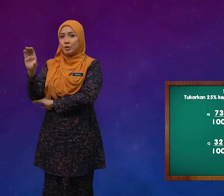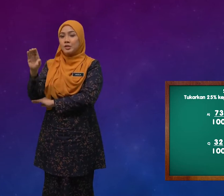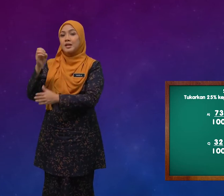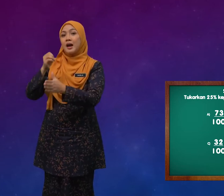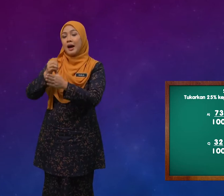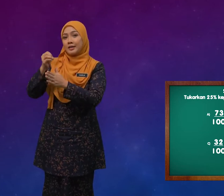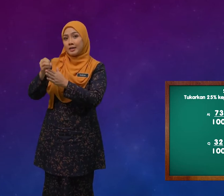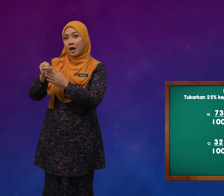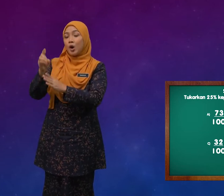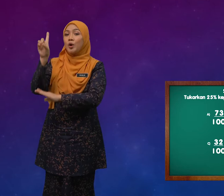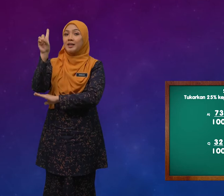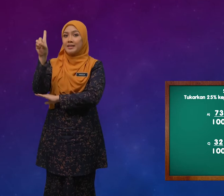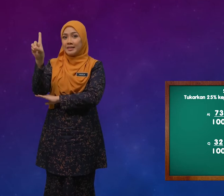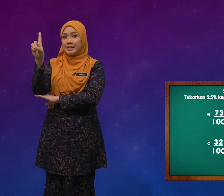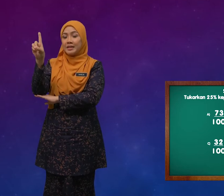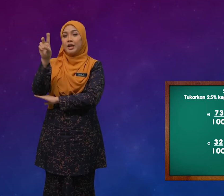32/100 atau D,